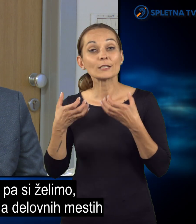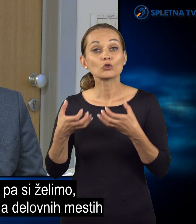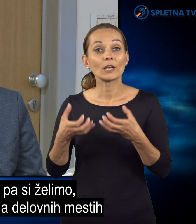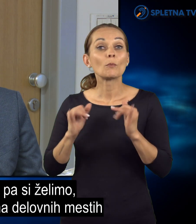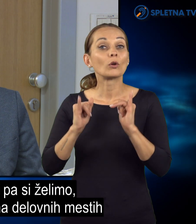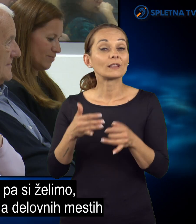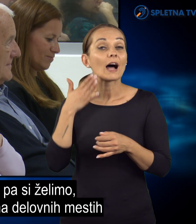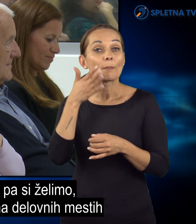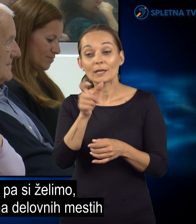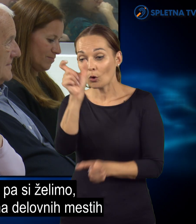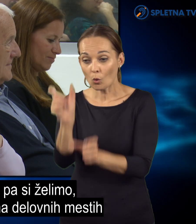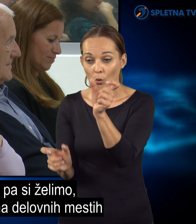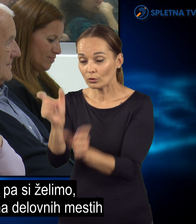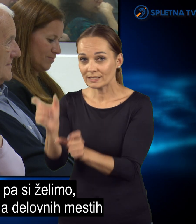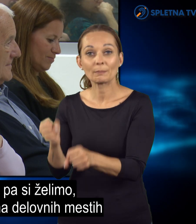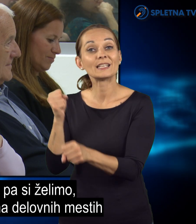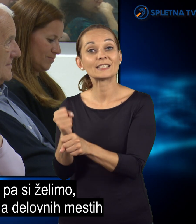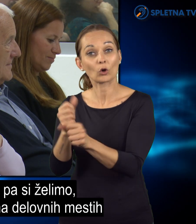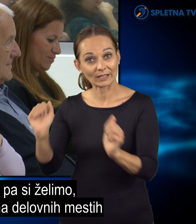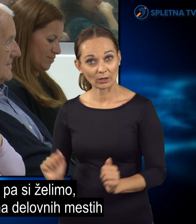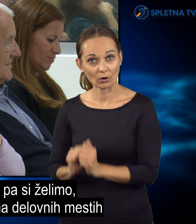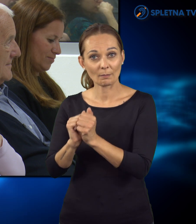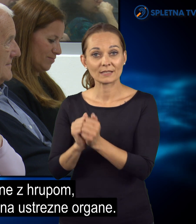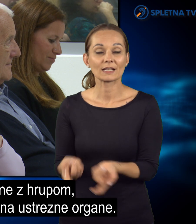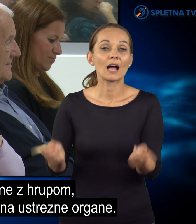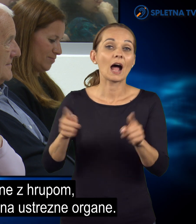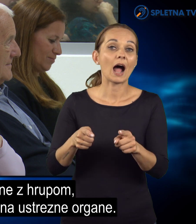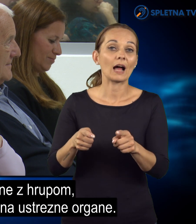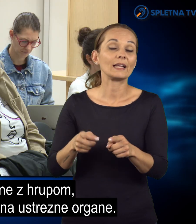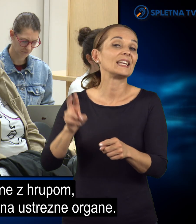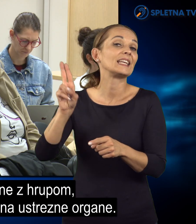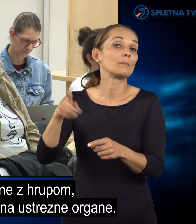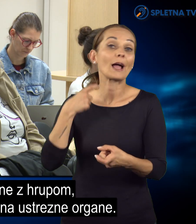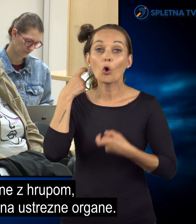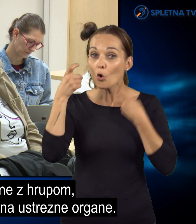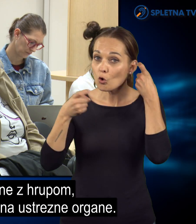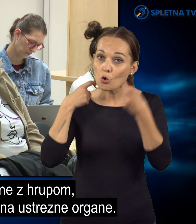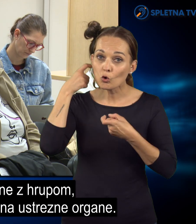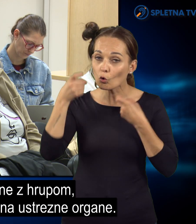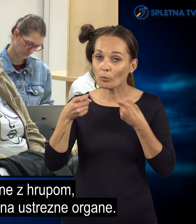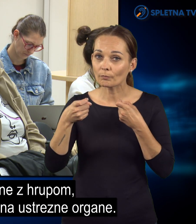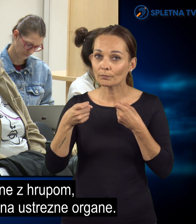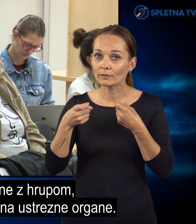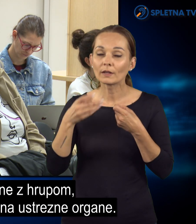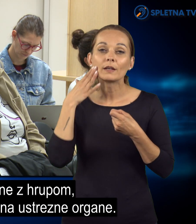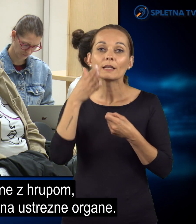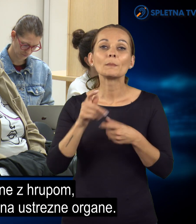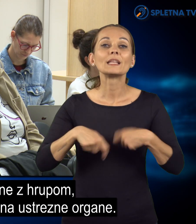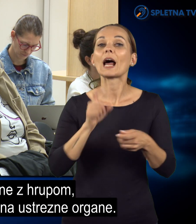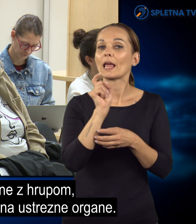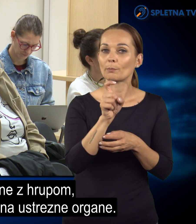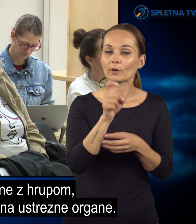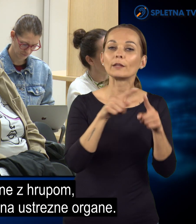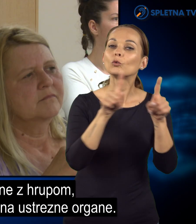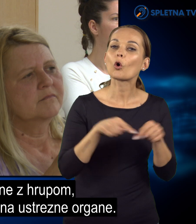pa si želimo, da bi osebe, ki so na delovnih mestih ali ki so soočene z hrupom,